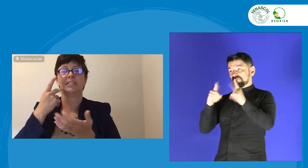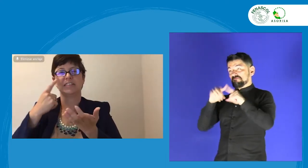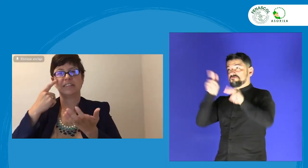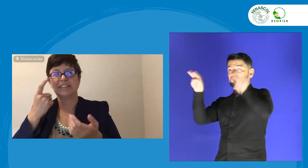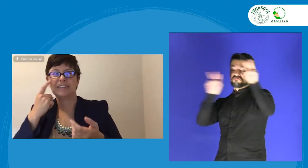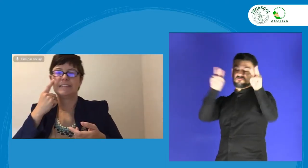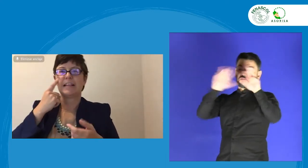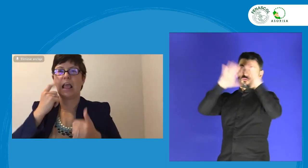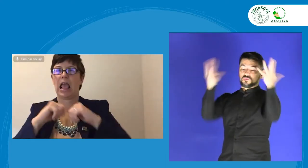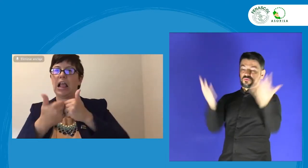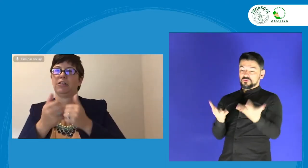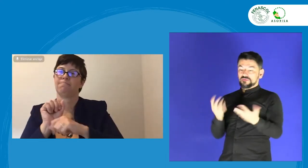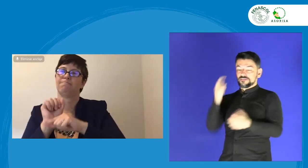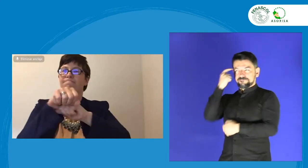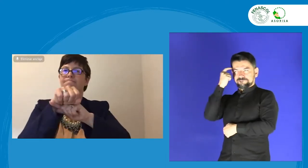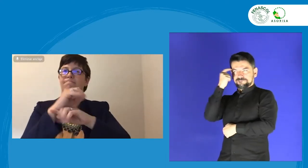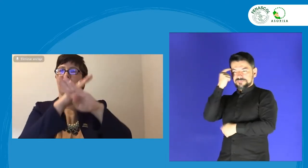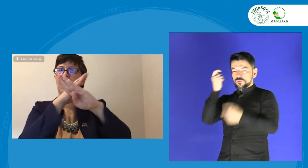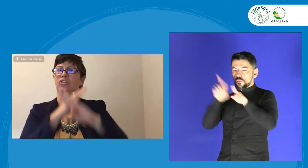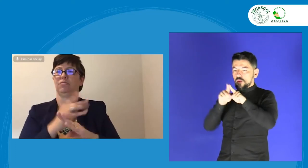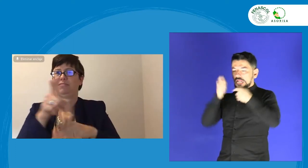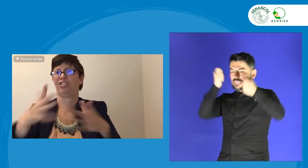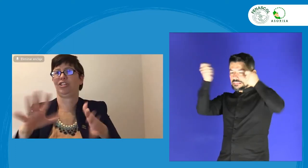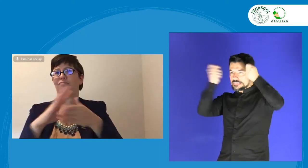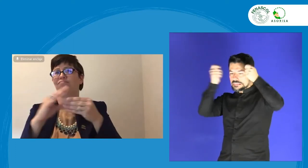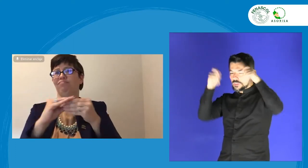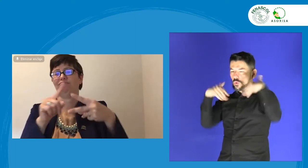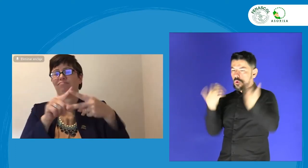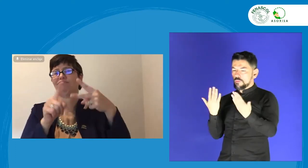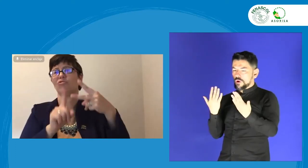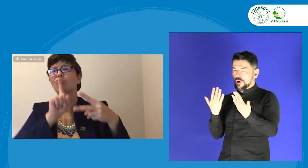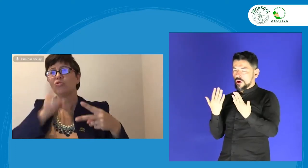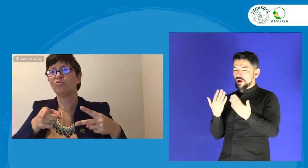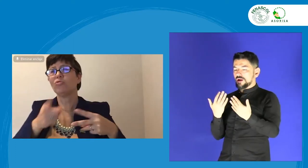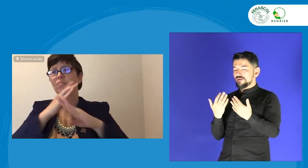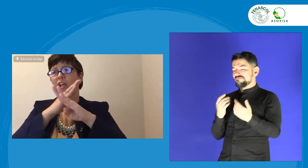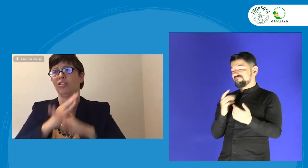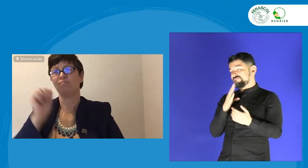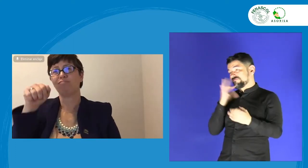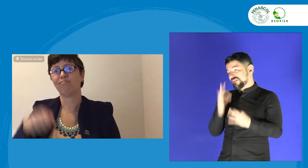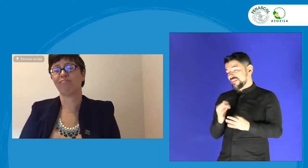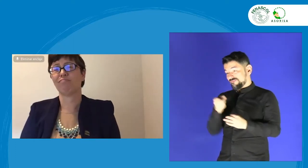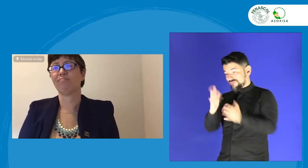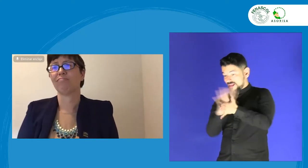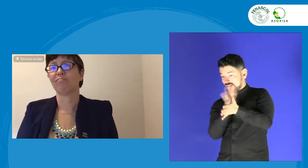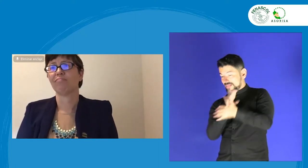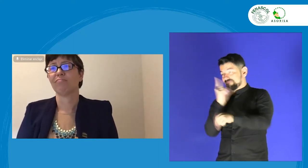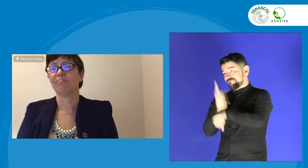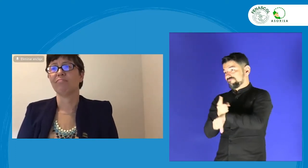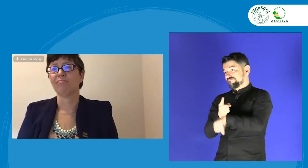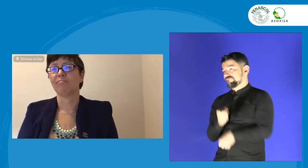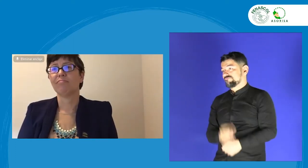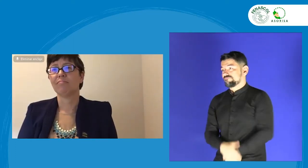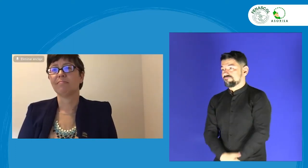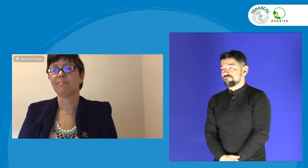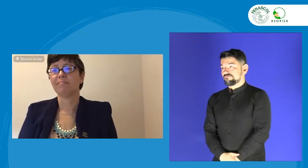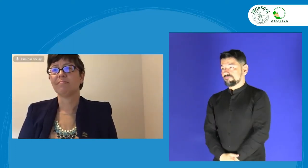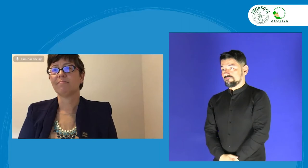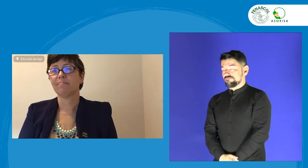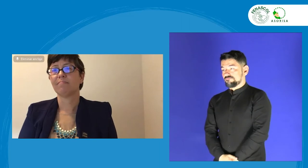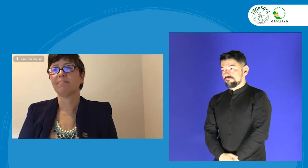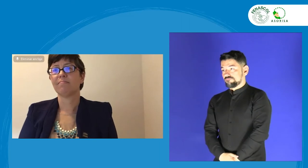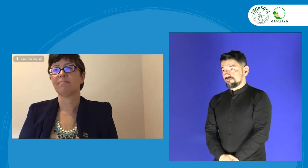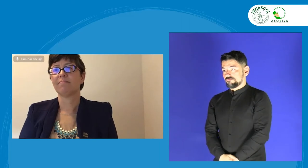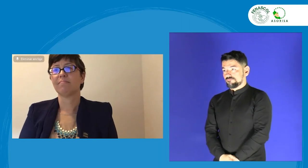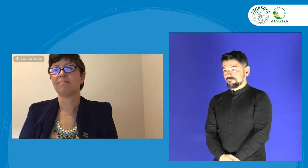¿no? Es algo que vemos en todo el mundo. ¿Y cómo lograrlo? ¿Cómo lograr pues que efectivamente se muestre la comunidad?